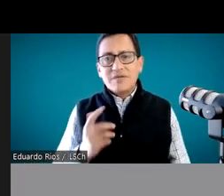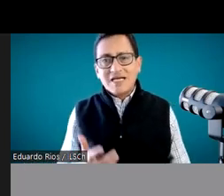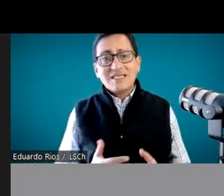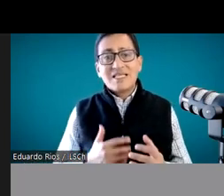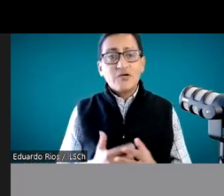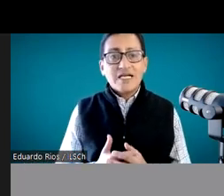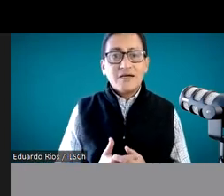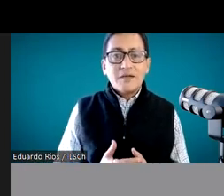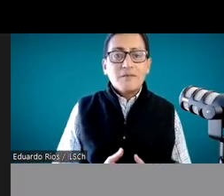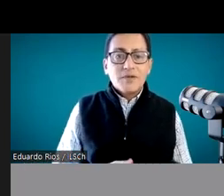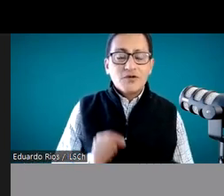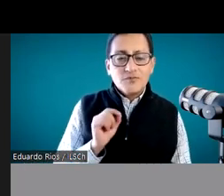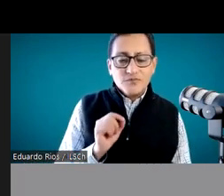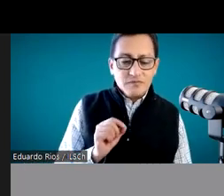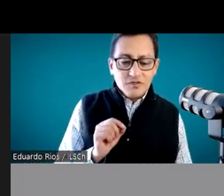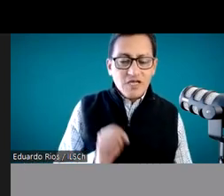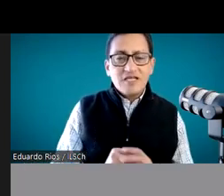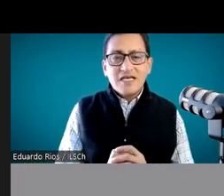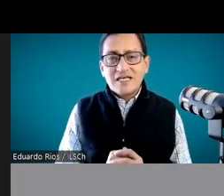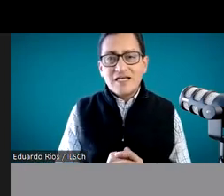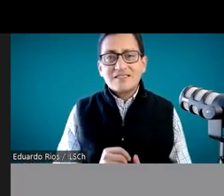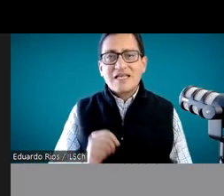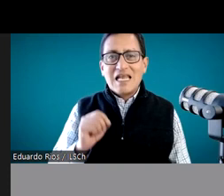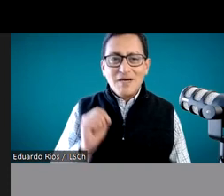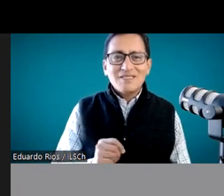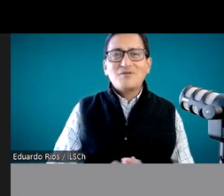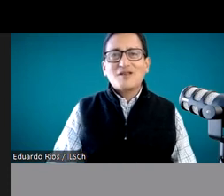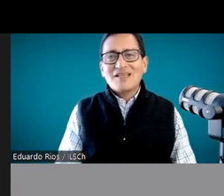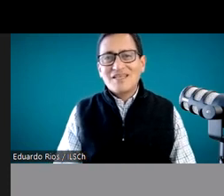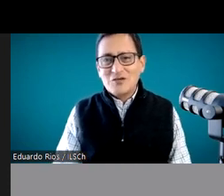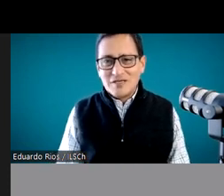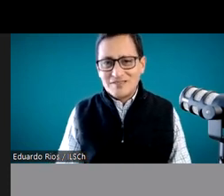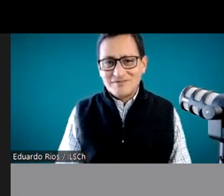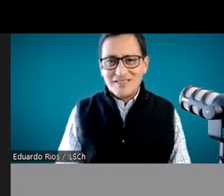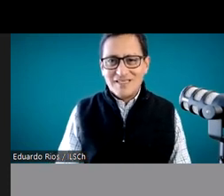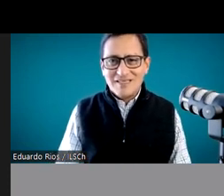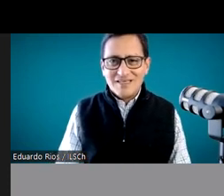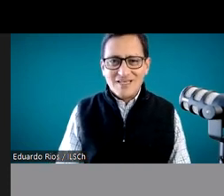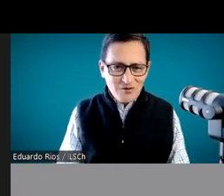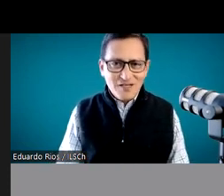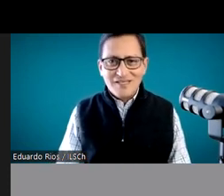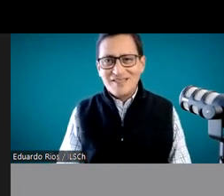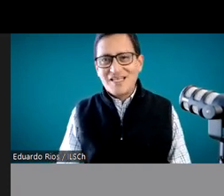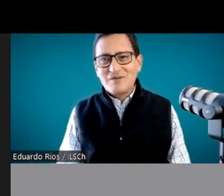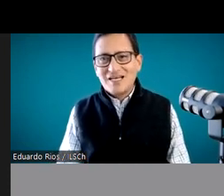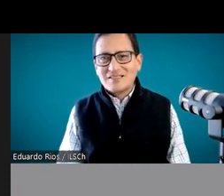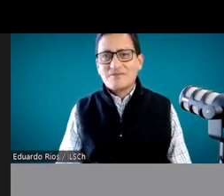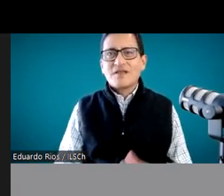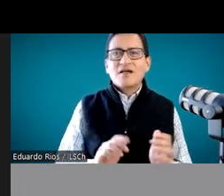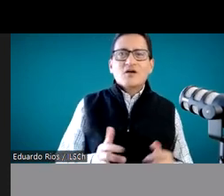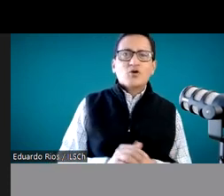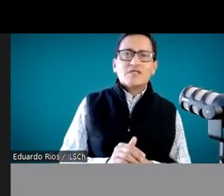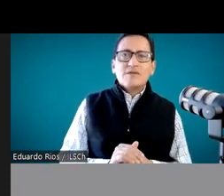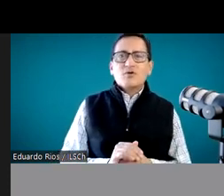La primera clase es teórica, pero yo les diría que es la más importante de todas. Así es que qué bueno que estén desde la primera